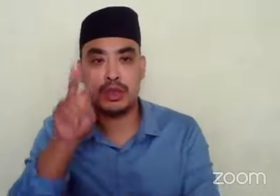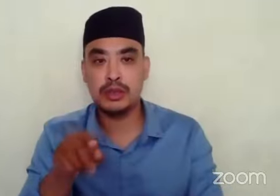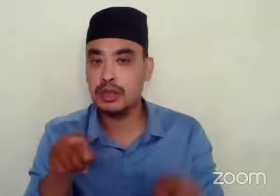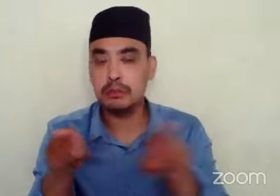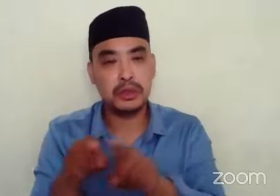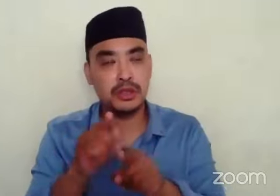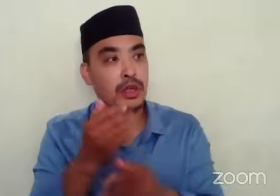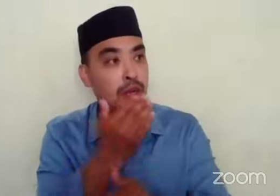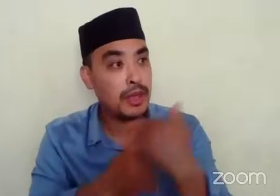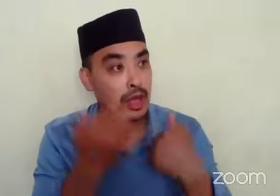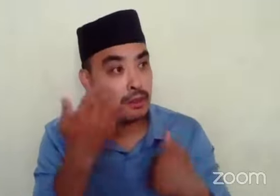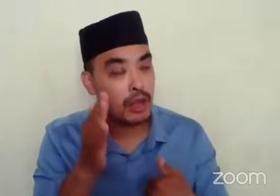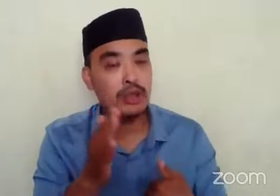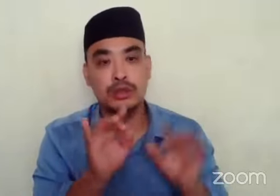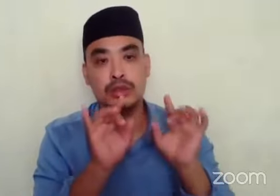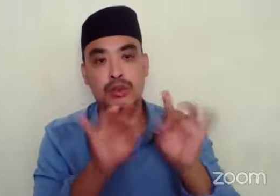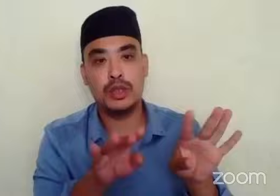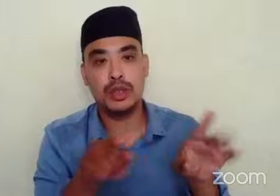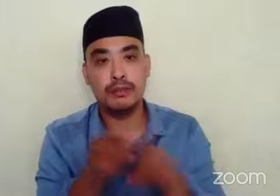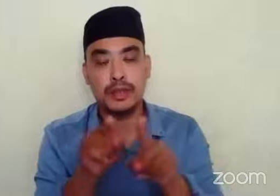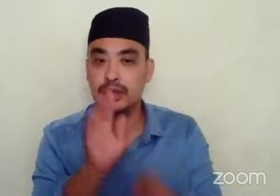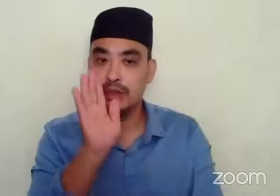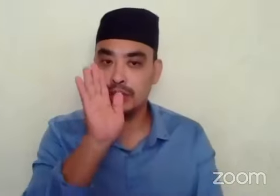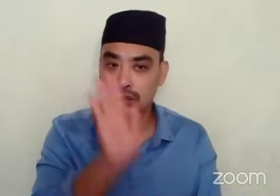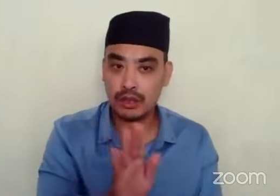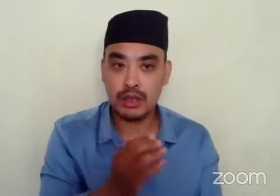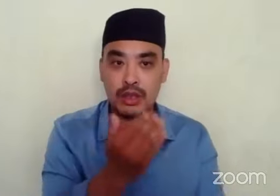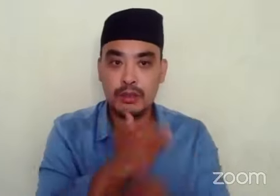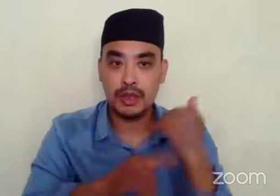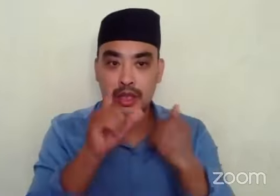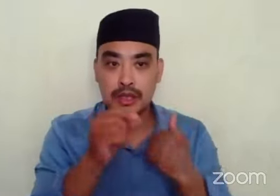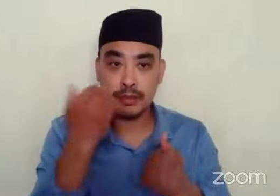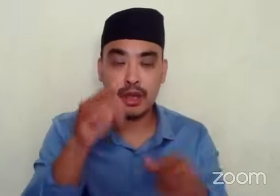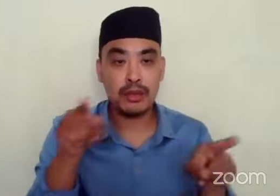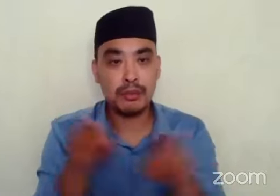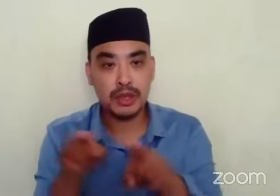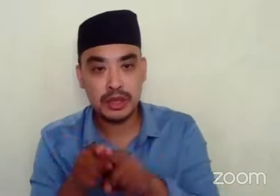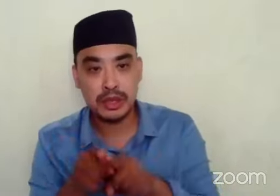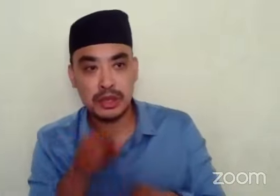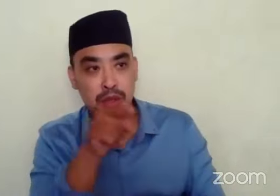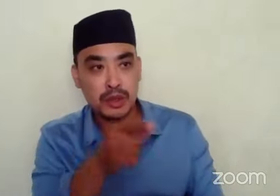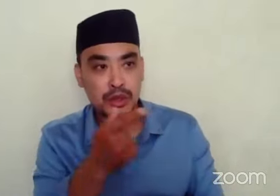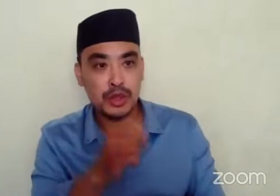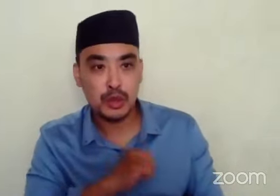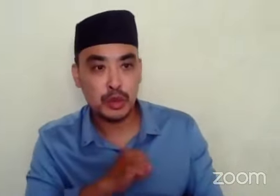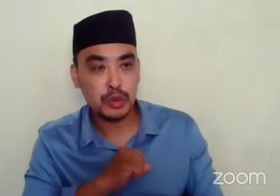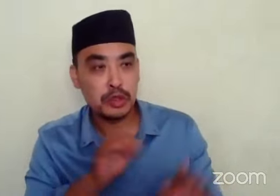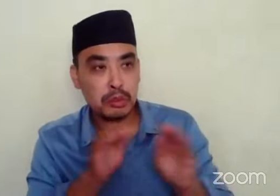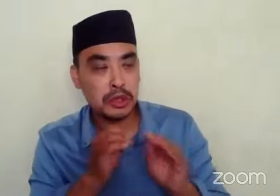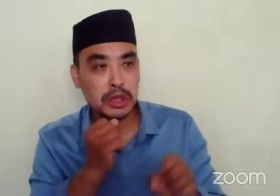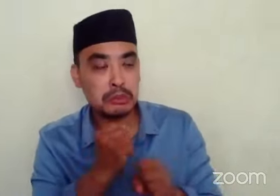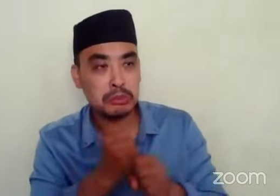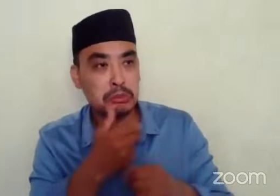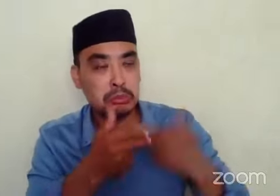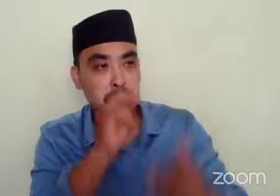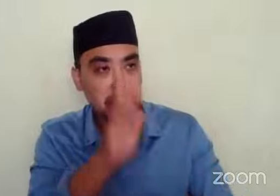चाहिँ उनीहरूलाई चाहिँ छोडेको अवस्थाहरू पनि छ, र अपाङ्गता भइसकेपछि पनि यौन कार्यलाई नियमित गर्न सक्दिनँ होला भन्ने खालको